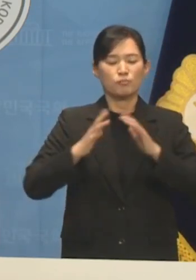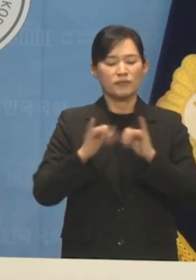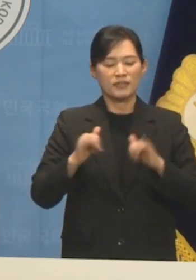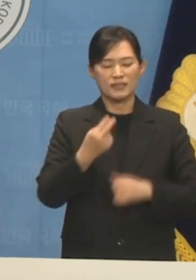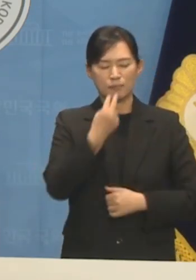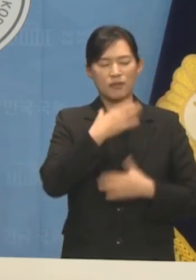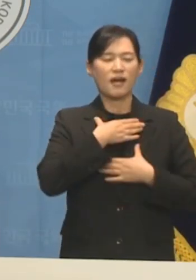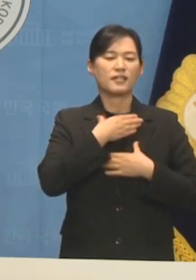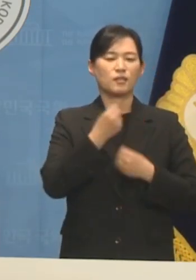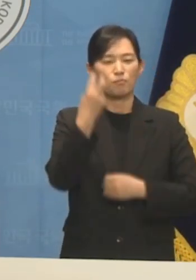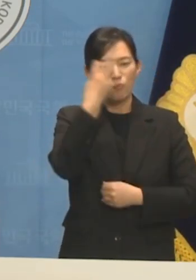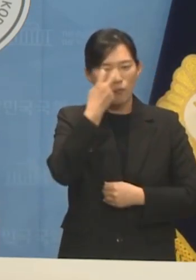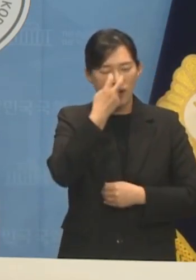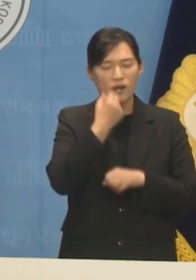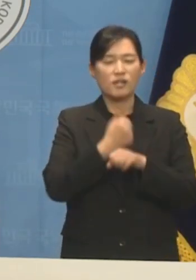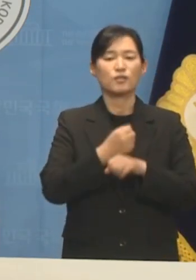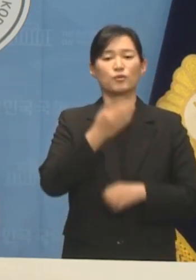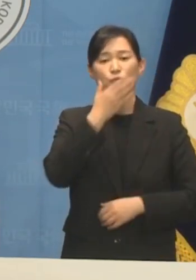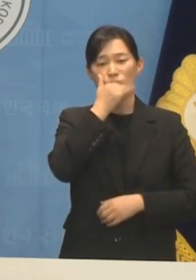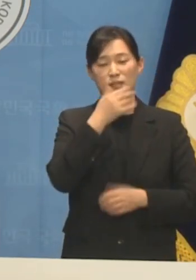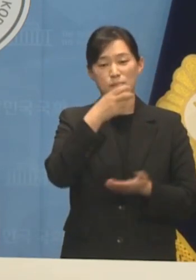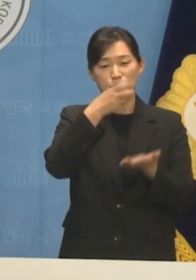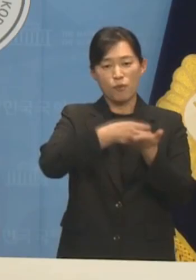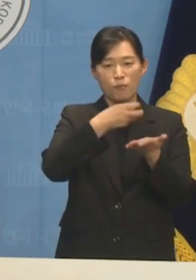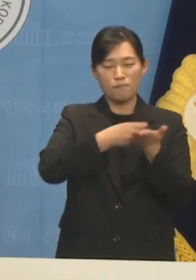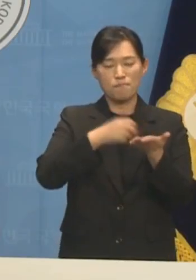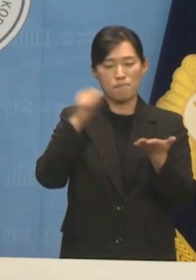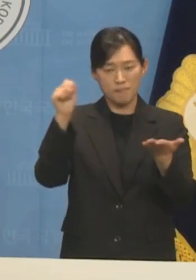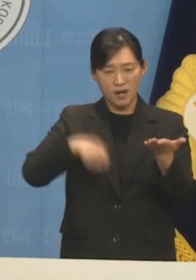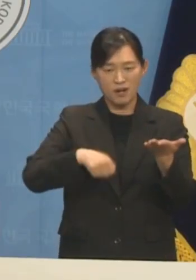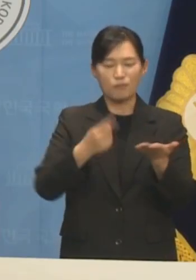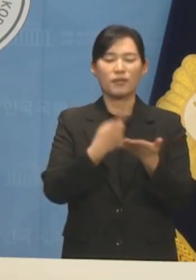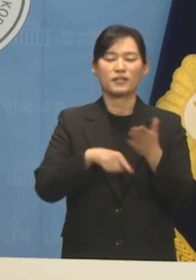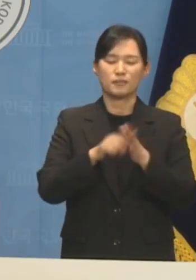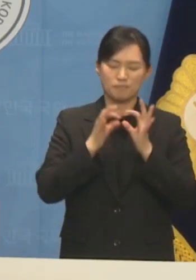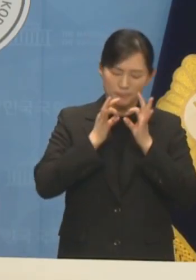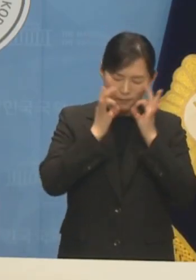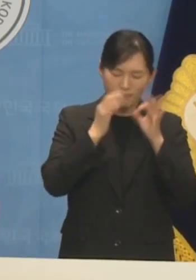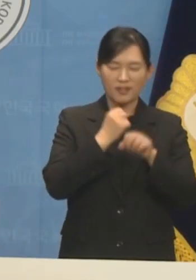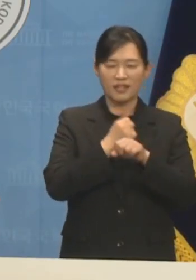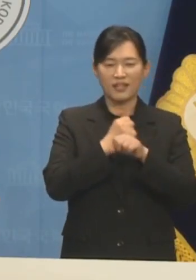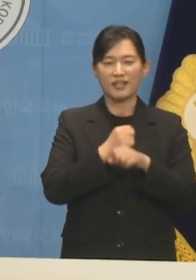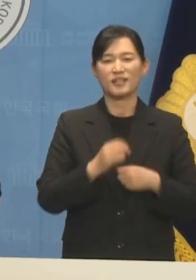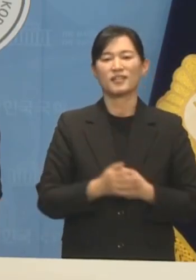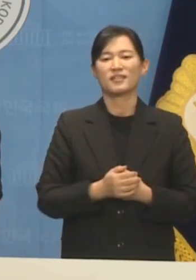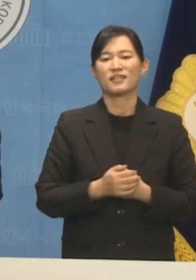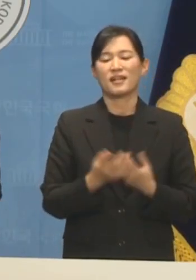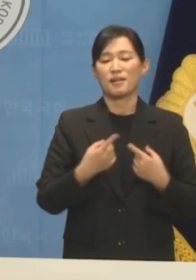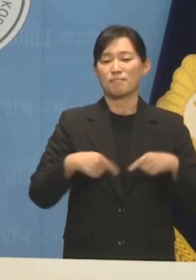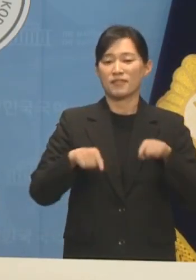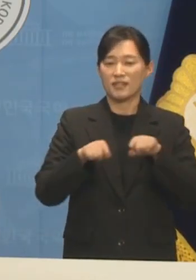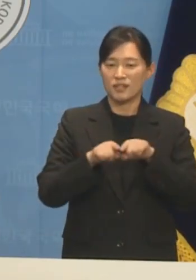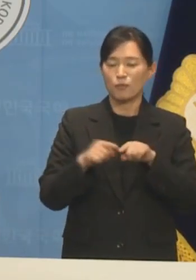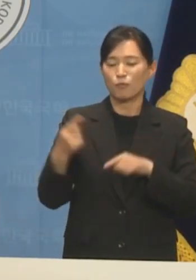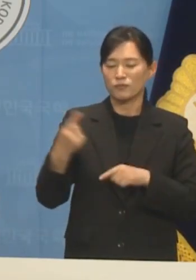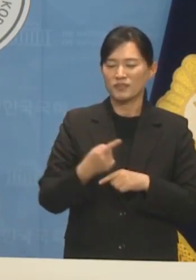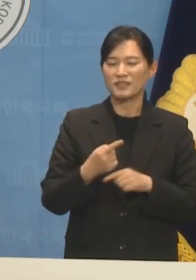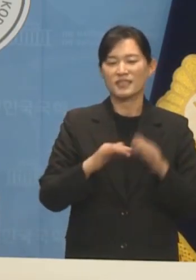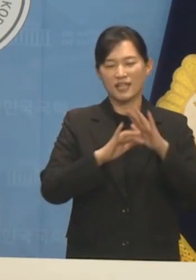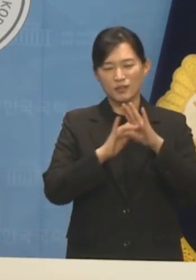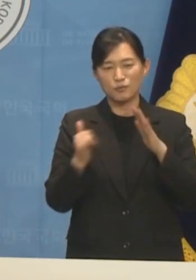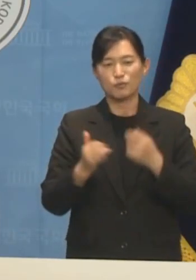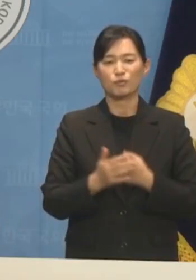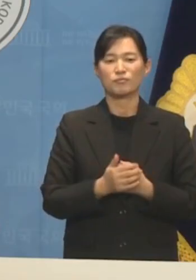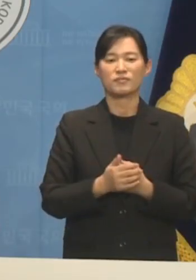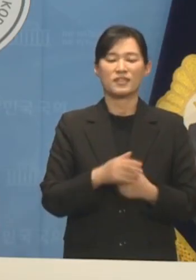안전을 보호할 수 있는 생명안전기본법이 통과될 수 있도록 모두가 최선을 다하겠습니다. 멀리서 함께해 주신 우리 유가족분들과 그리고